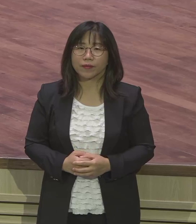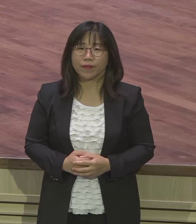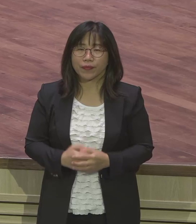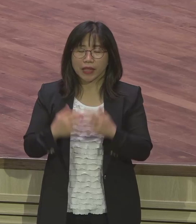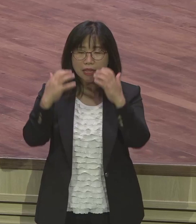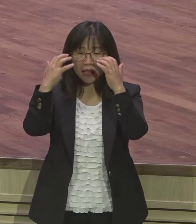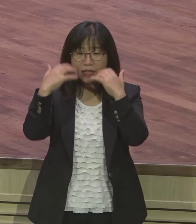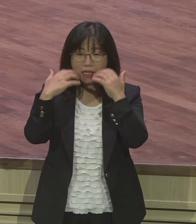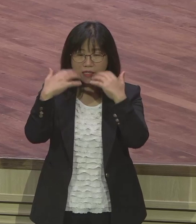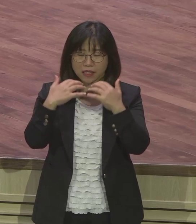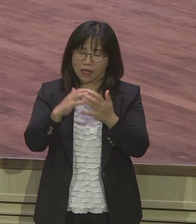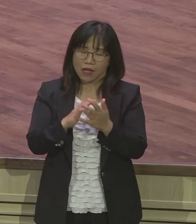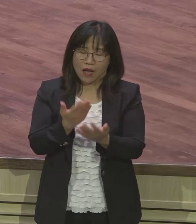변화가 많은지